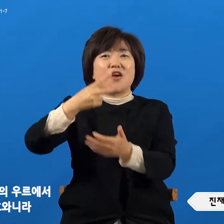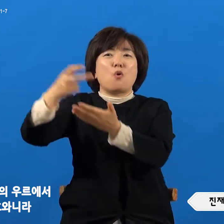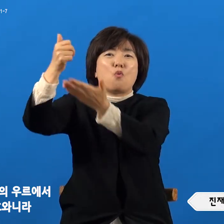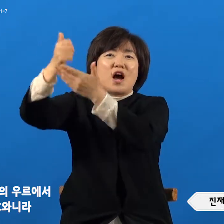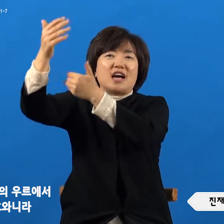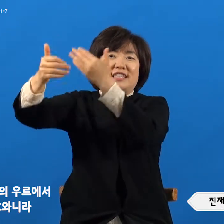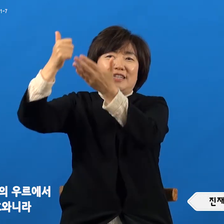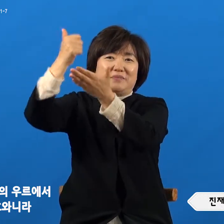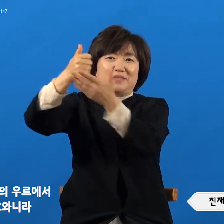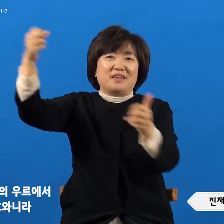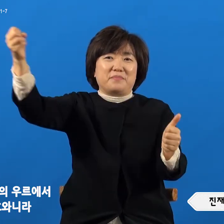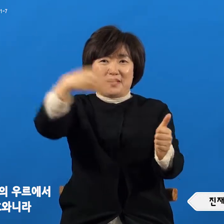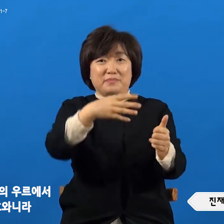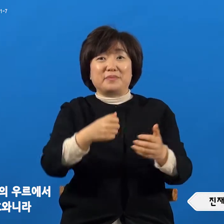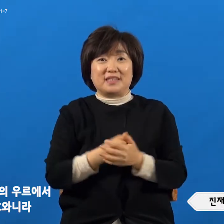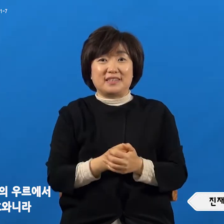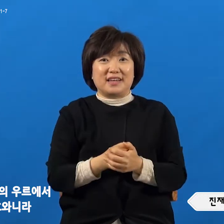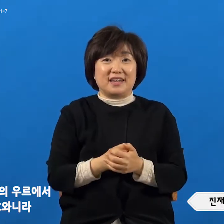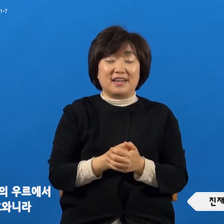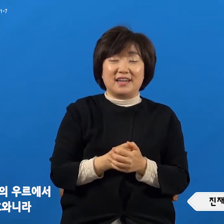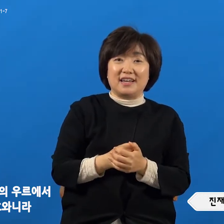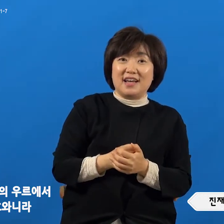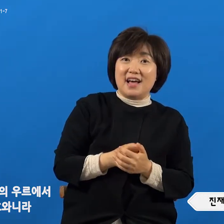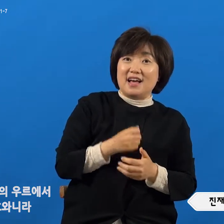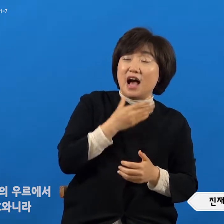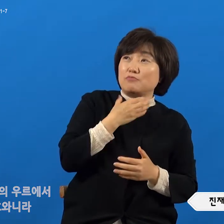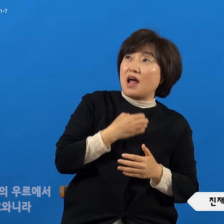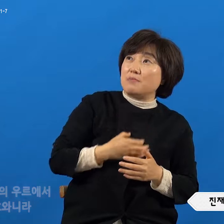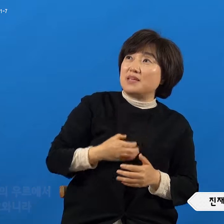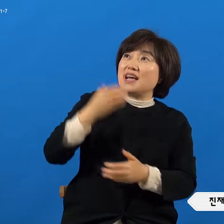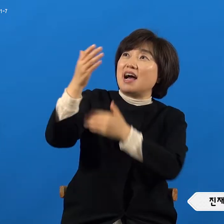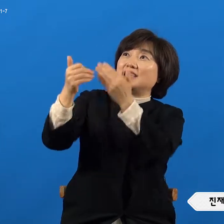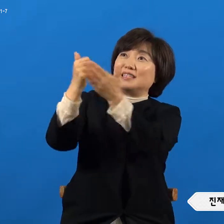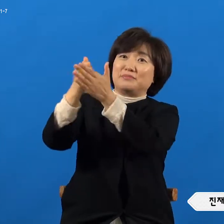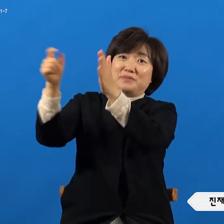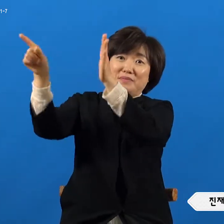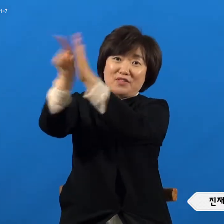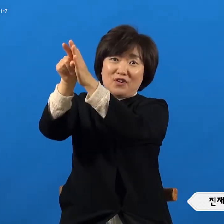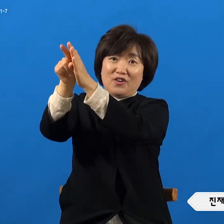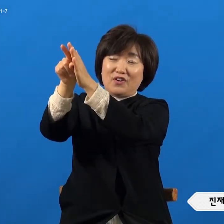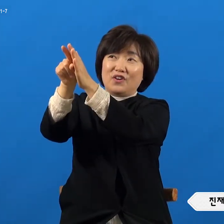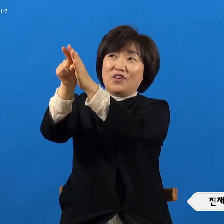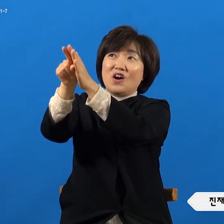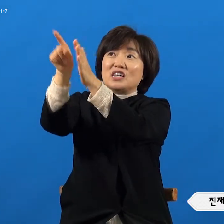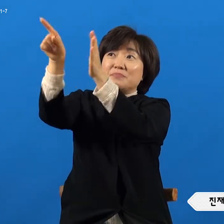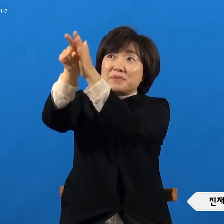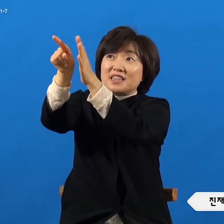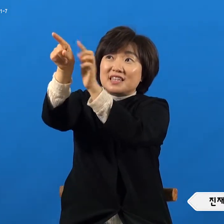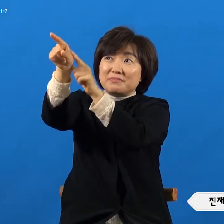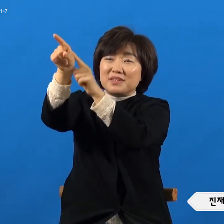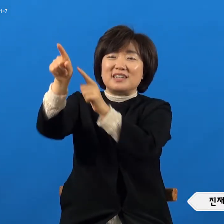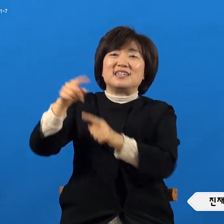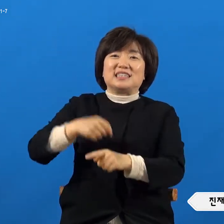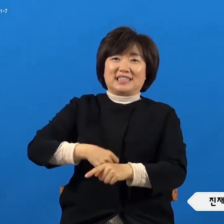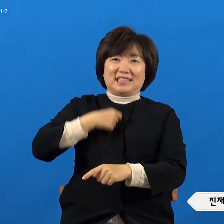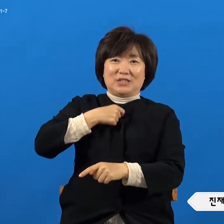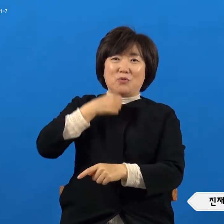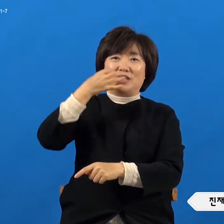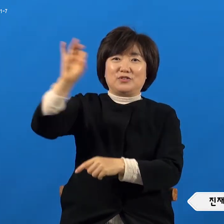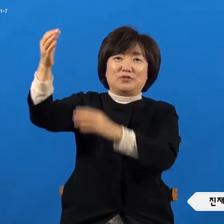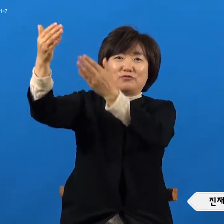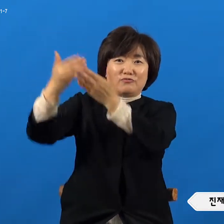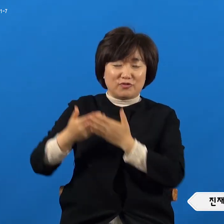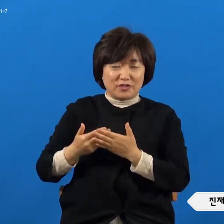말씀합니다. 아브라함이 하나님을 믿었다고 이야기합니다. 하나님이 의로 여기셨다고 말씀합니다. 그리고 말씀합니다.